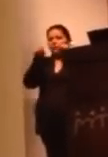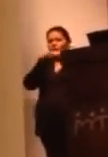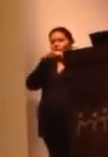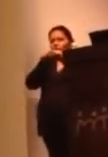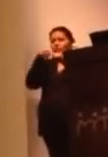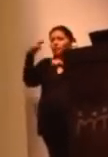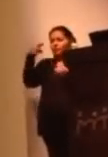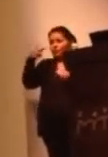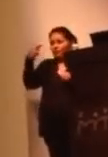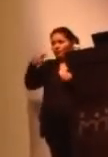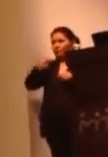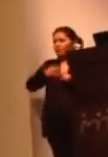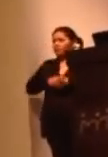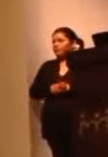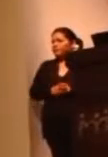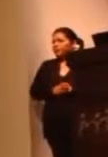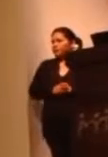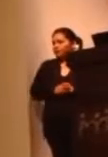necesariamente.